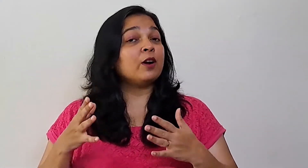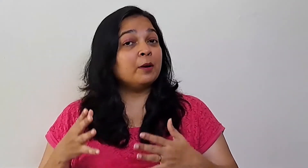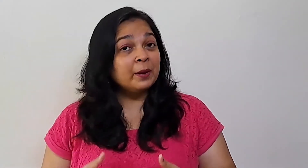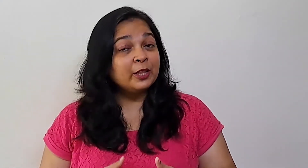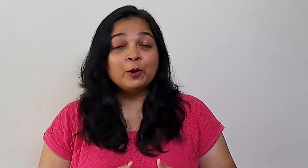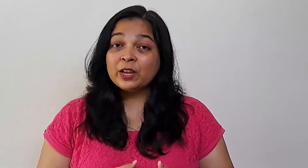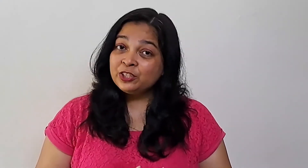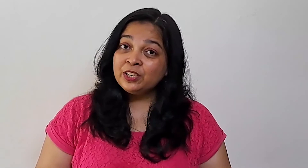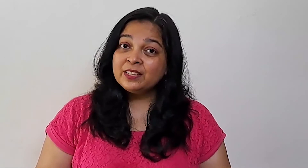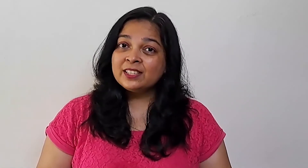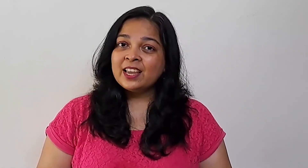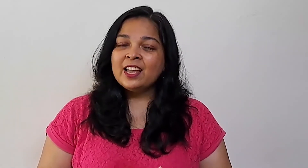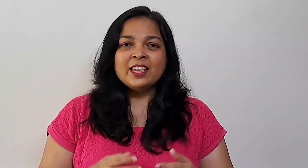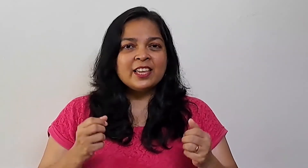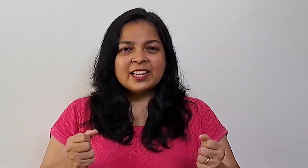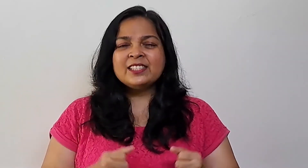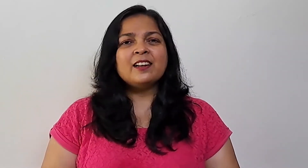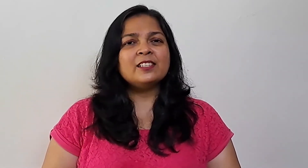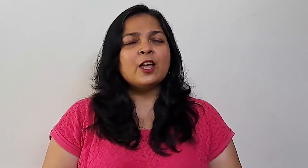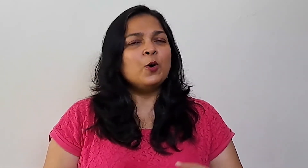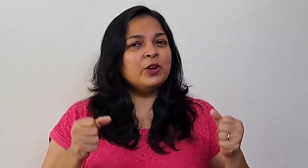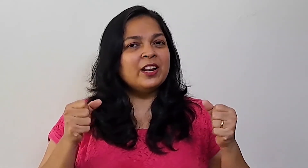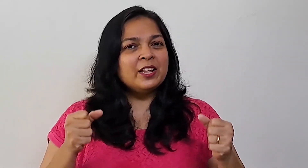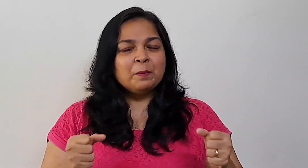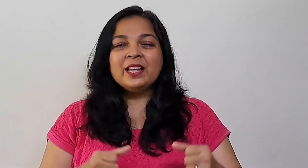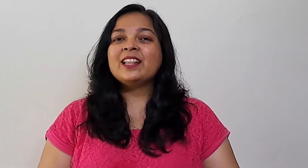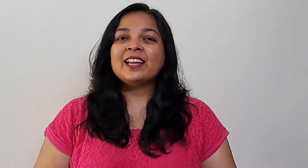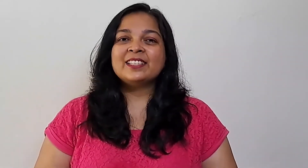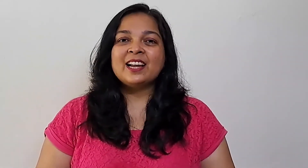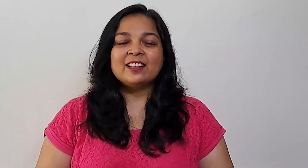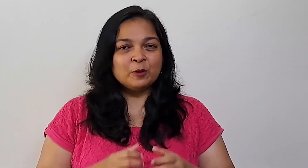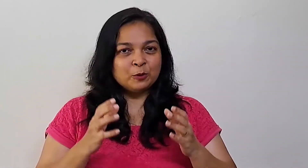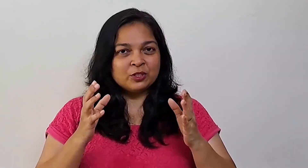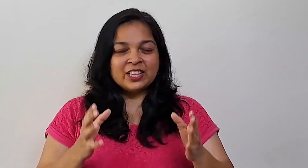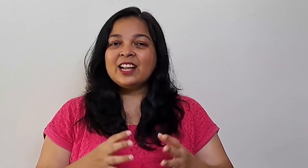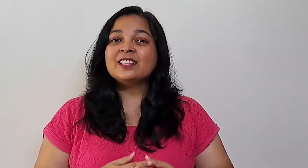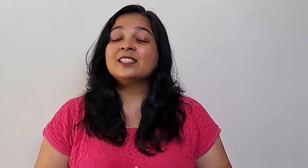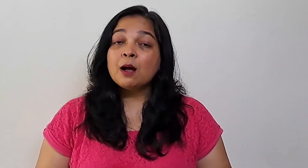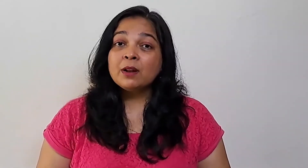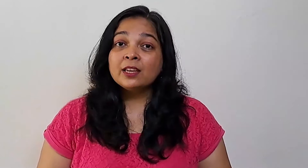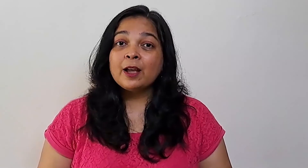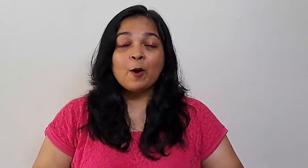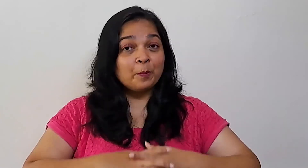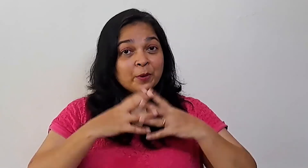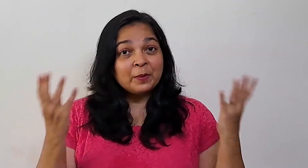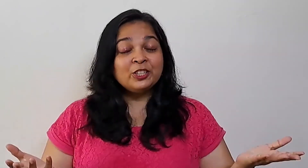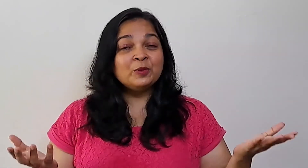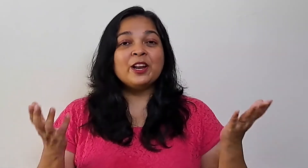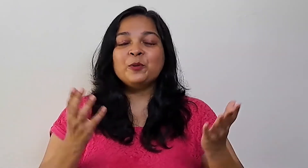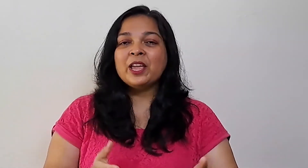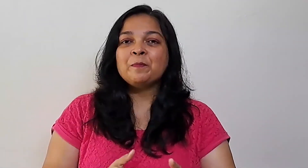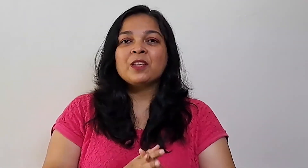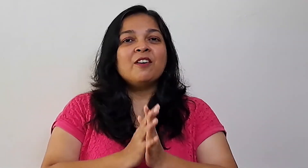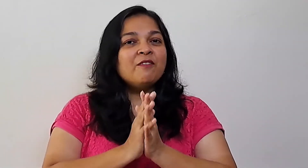मेशक ते अबदनगो दे जीवन तो कि किस तरह उन्होंने अपनी उस हालात का सामना किया ते